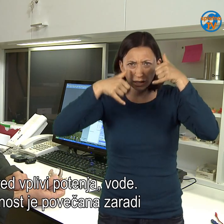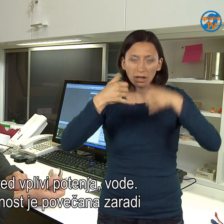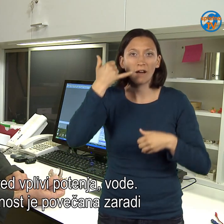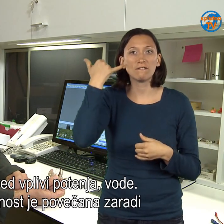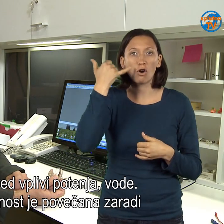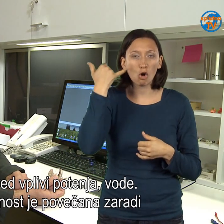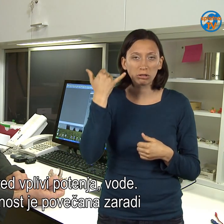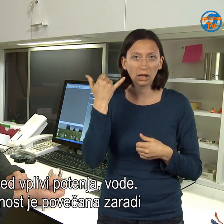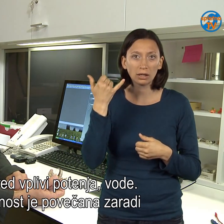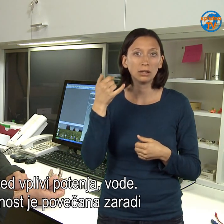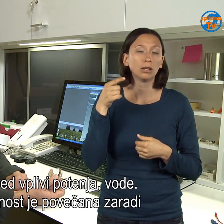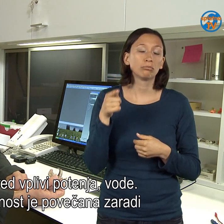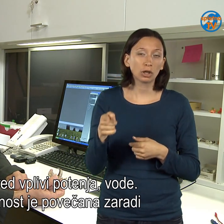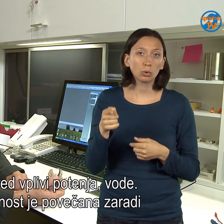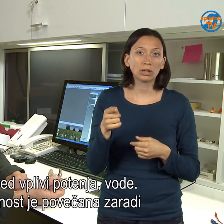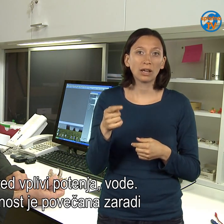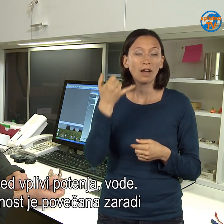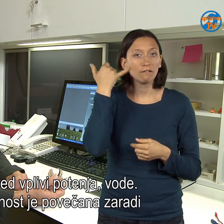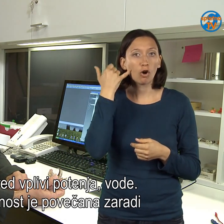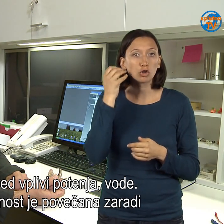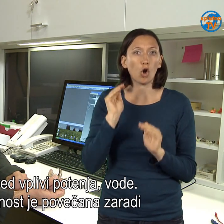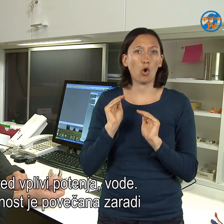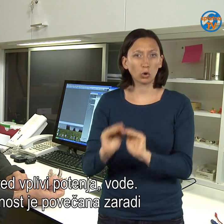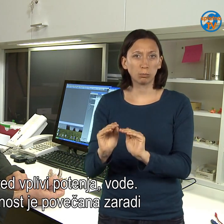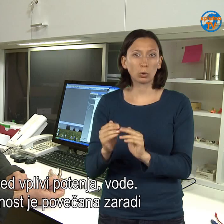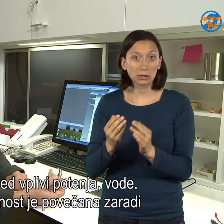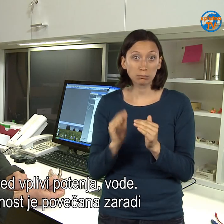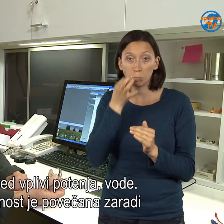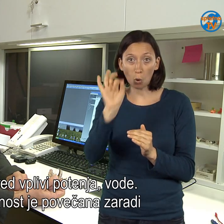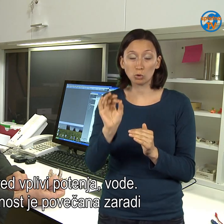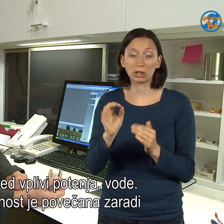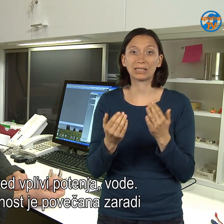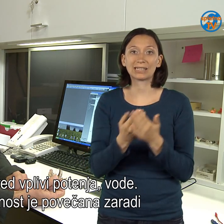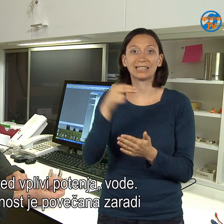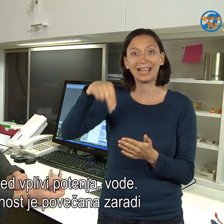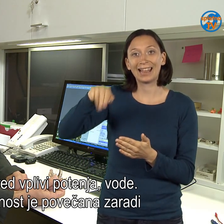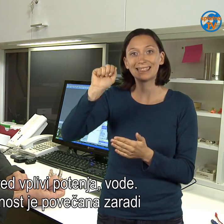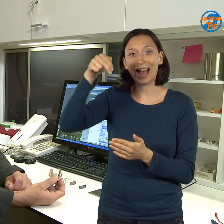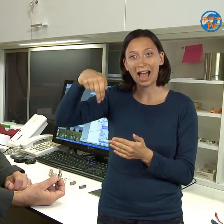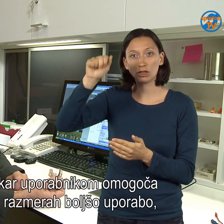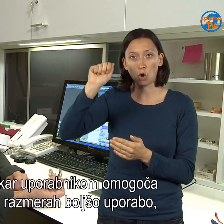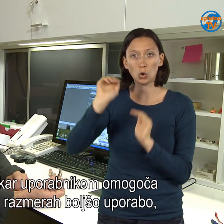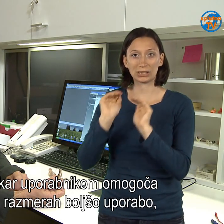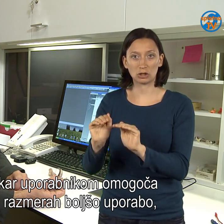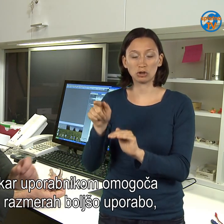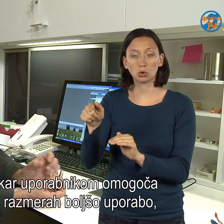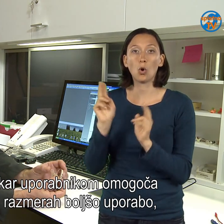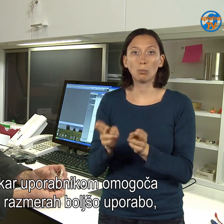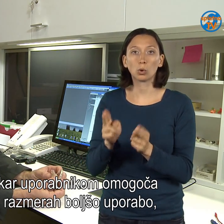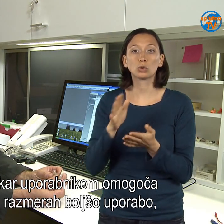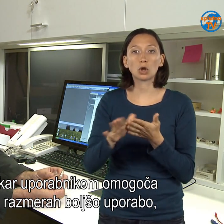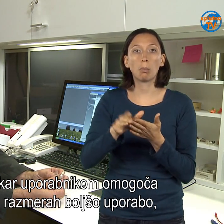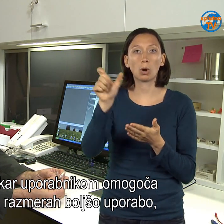potenja, vode, tako da je vodoodpornost povečana zaradi nano zaščite, kar spet